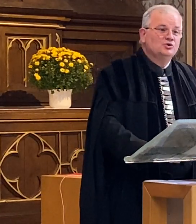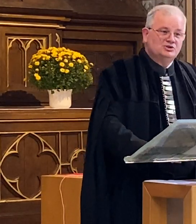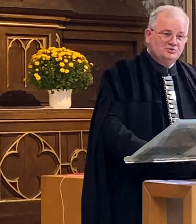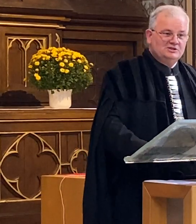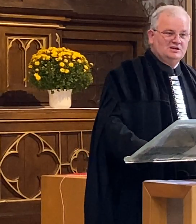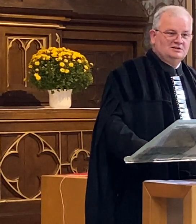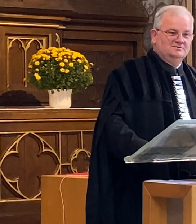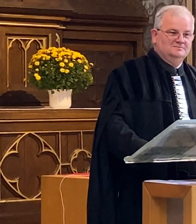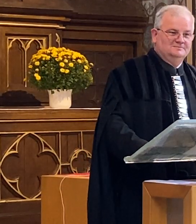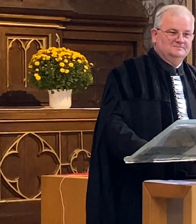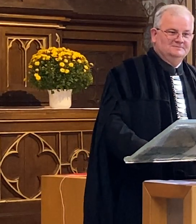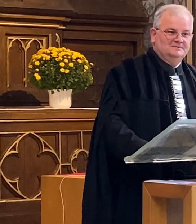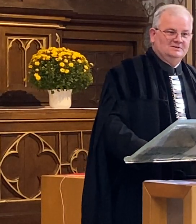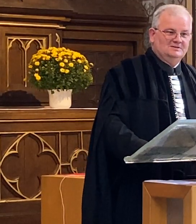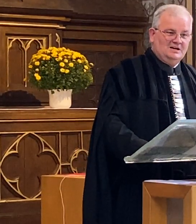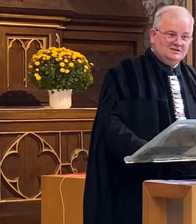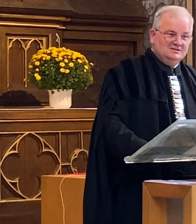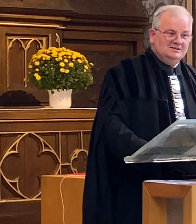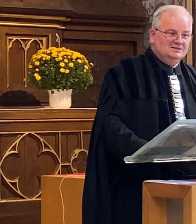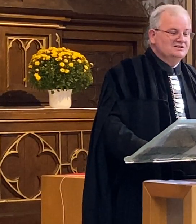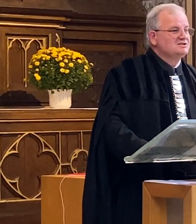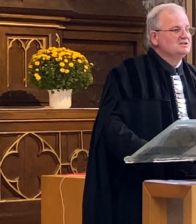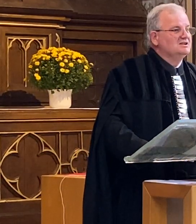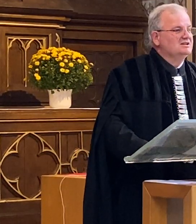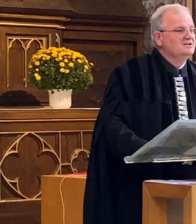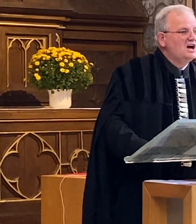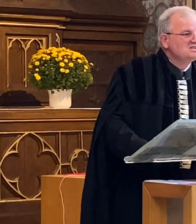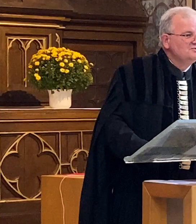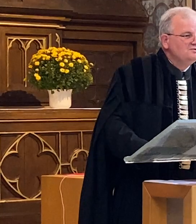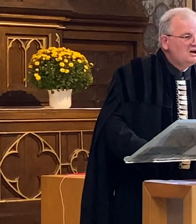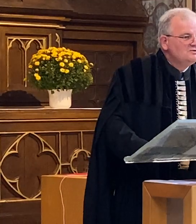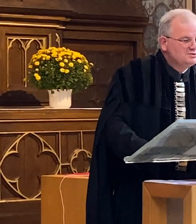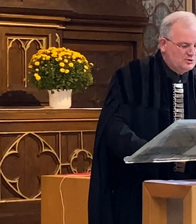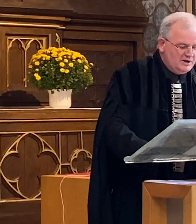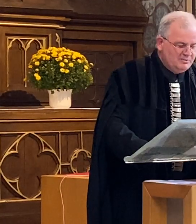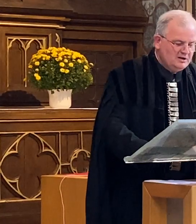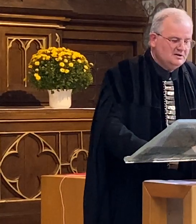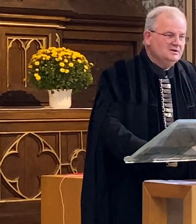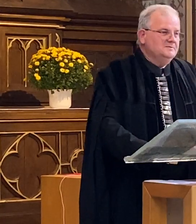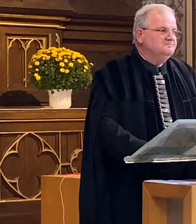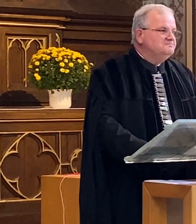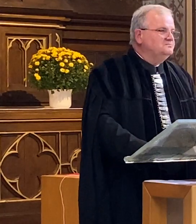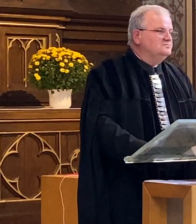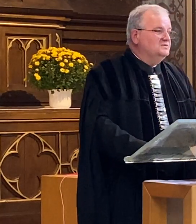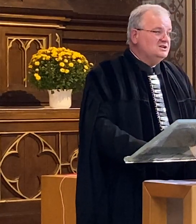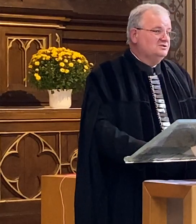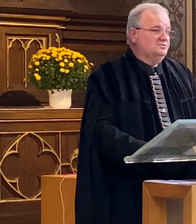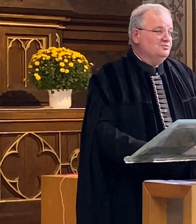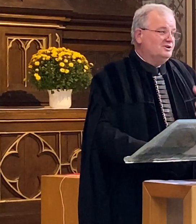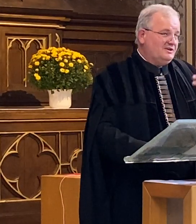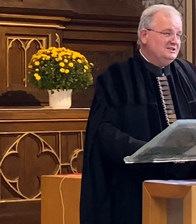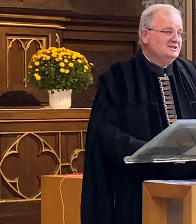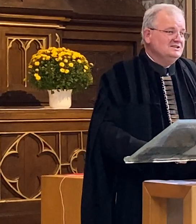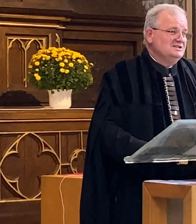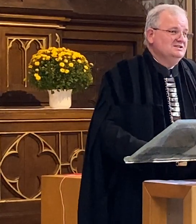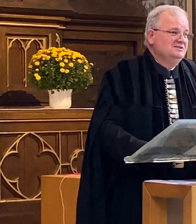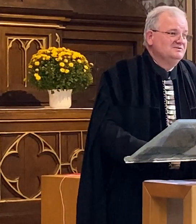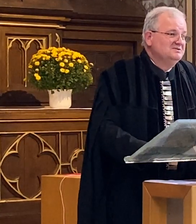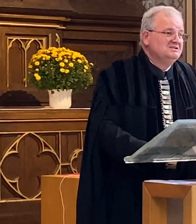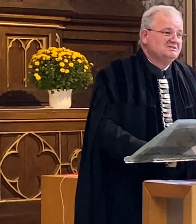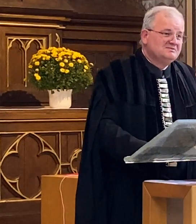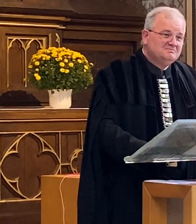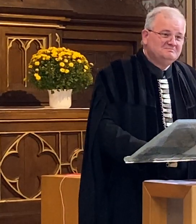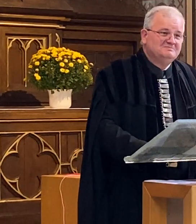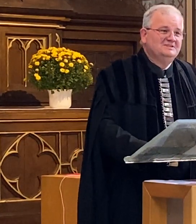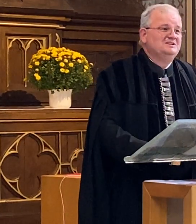eine Kontinuität, ja, dass Nachwuchsprobleme nicht überwältigend sind